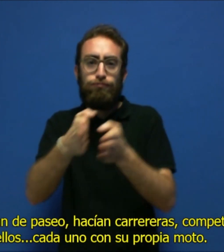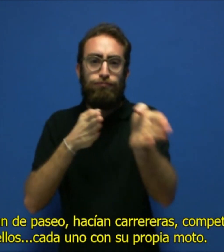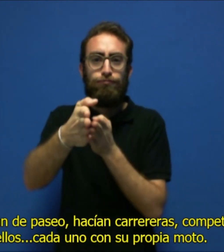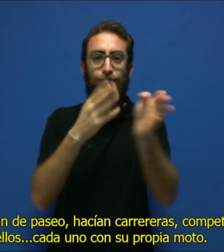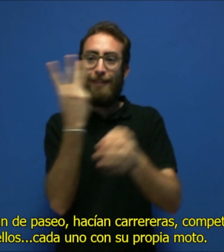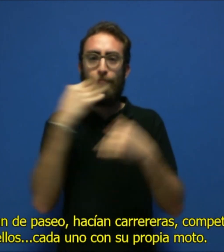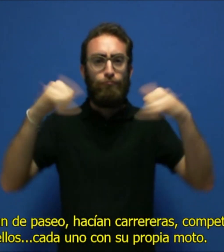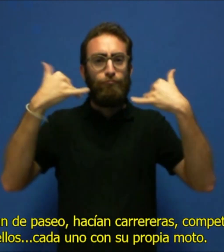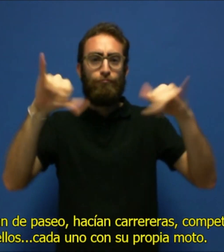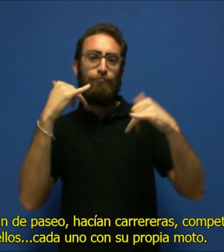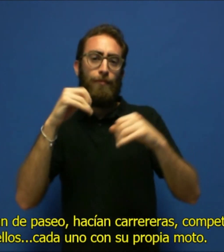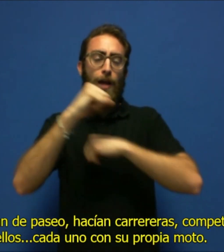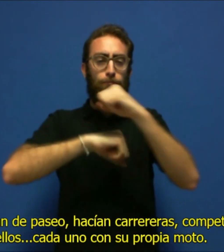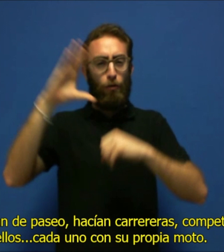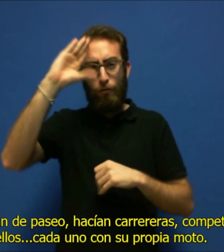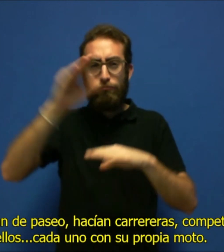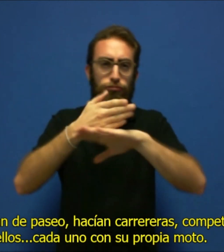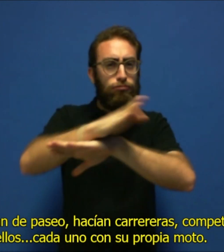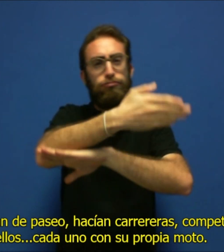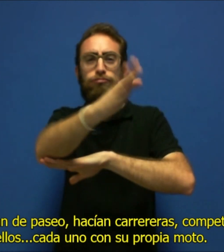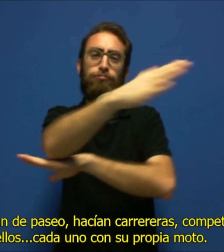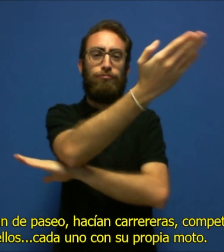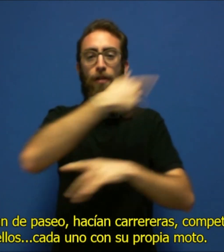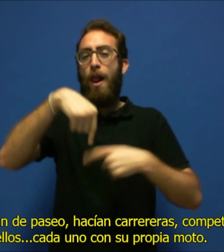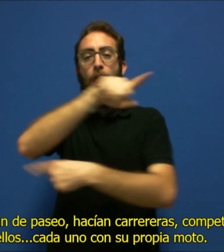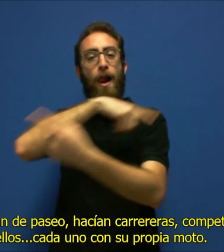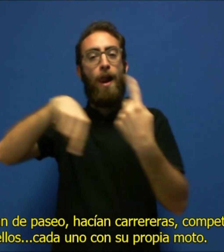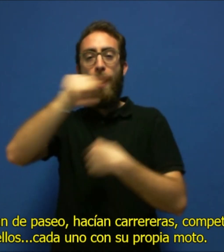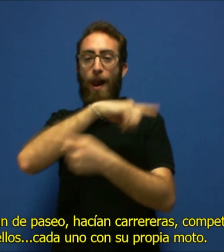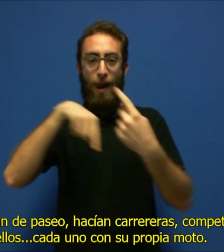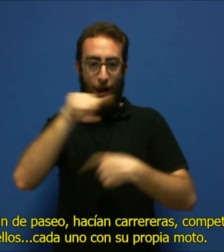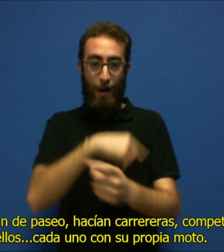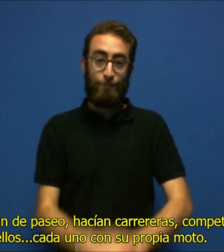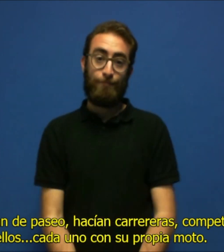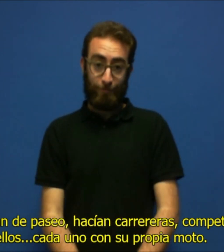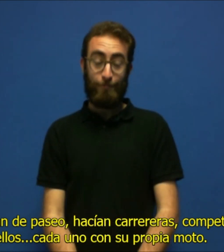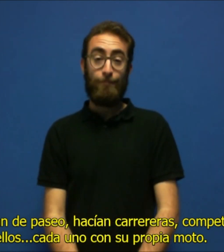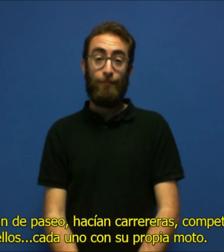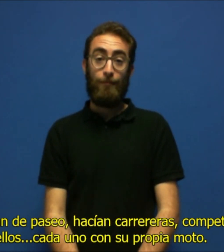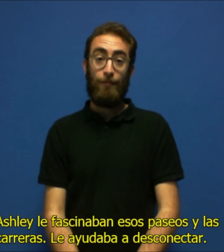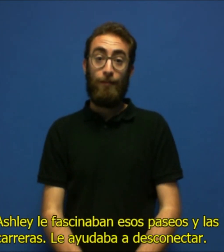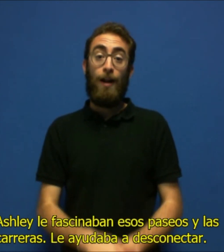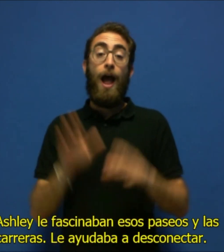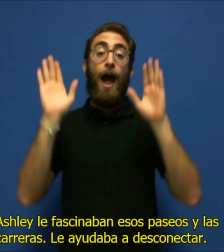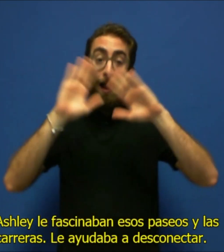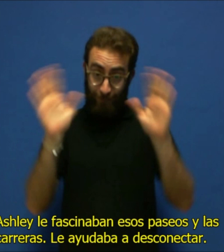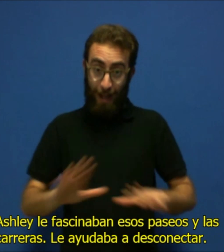ashley los tres salían de paseos hacían carreras competían entre ellos cada uno con su